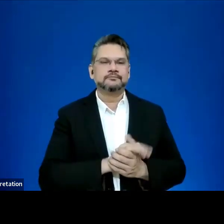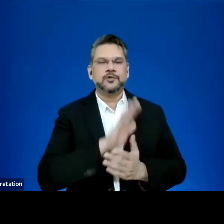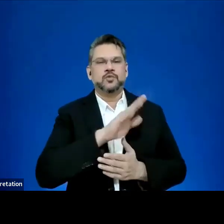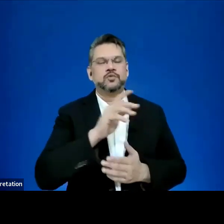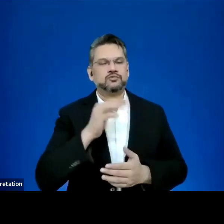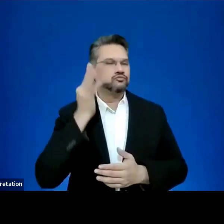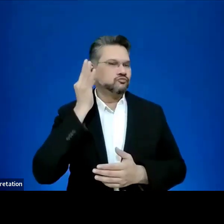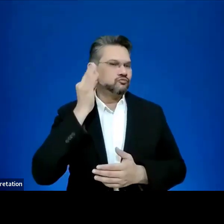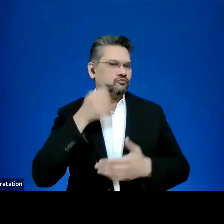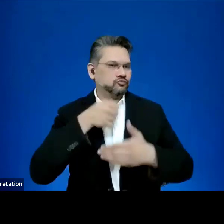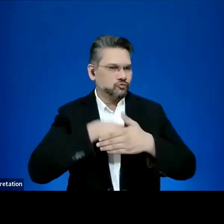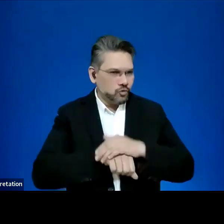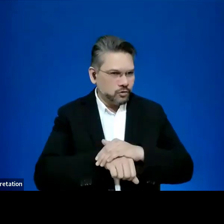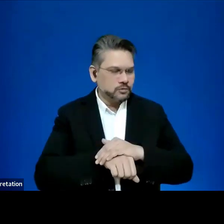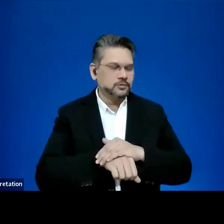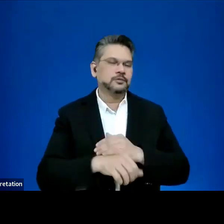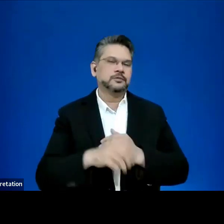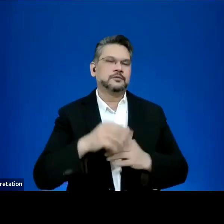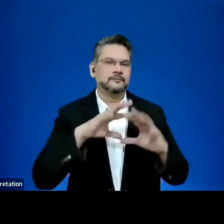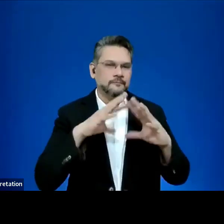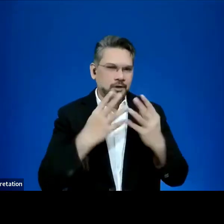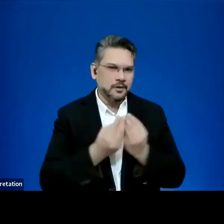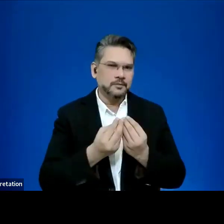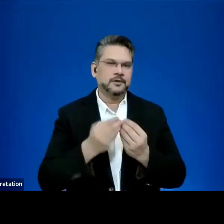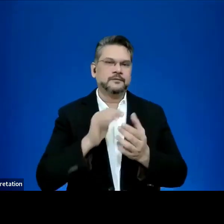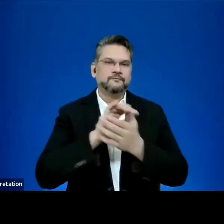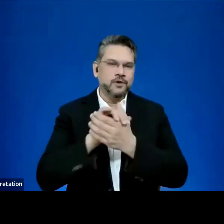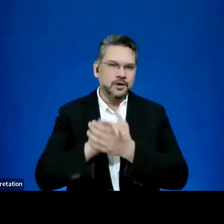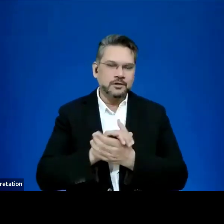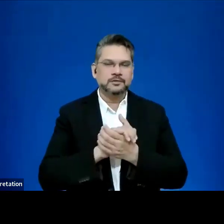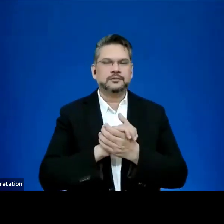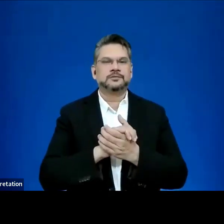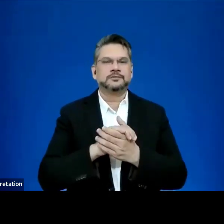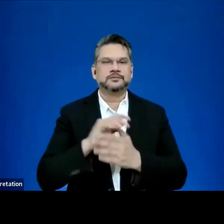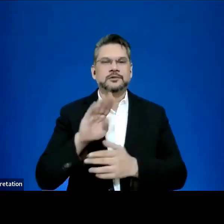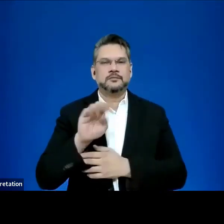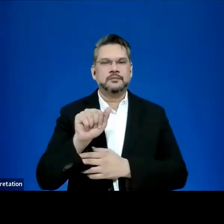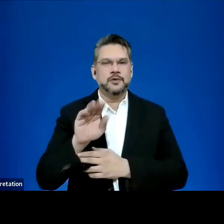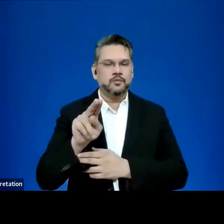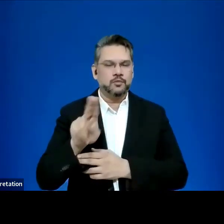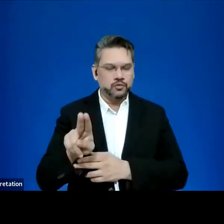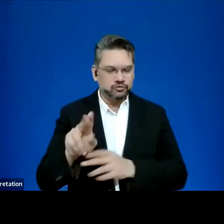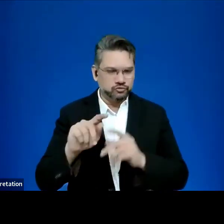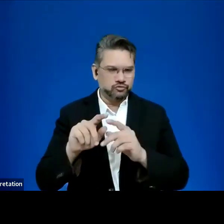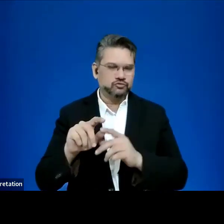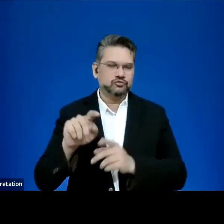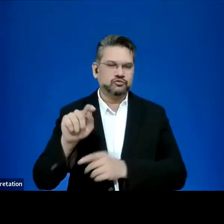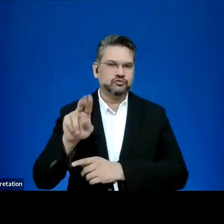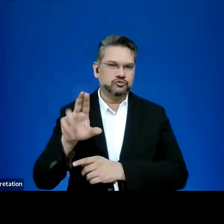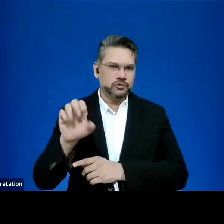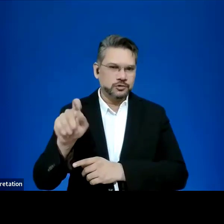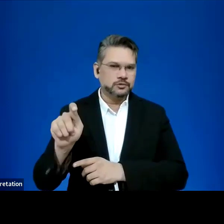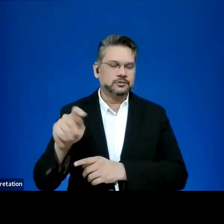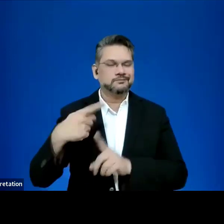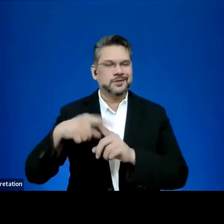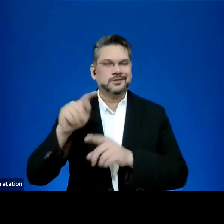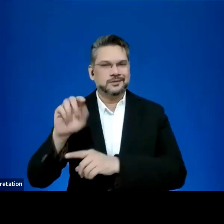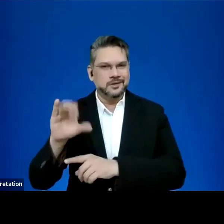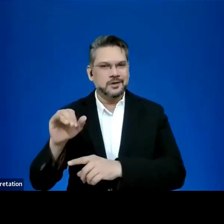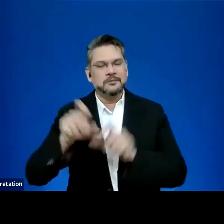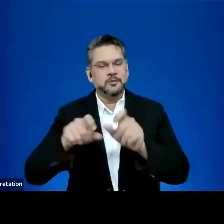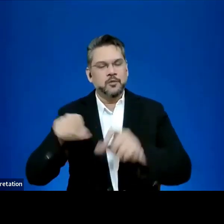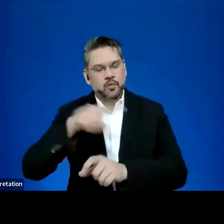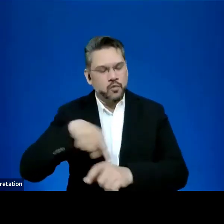够安息，并且给他的女儿以及家人们、朋友们致